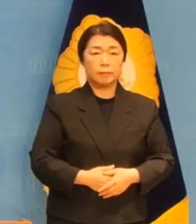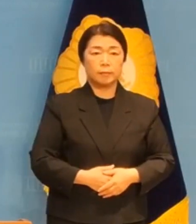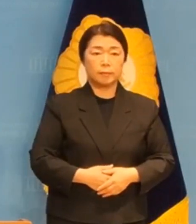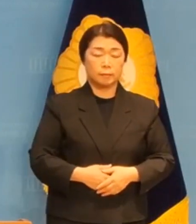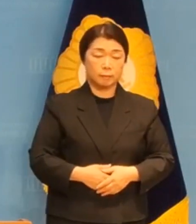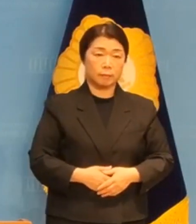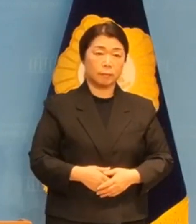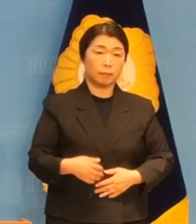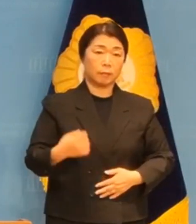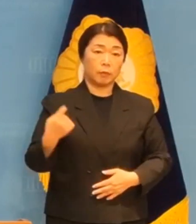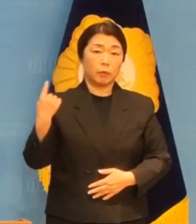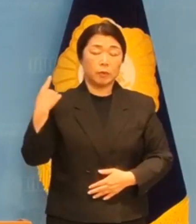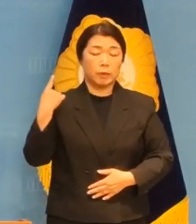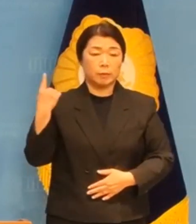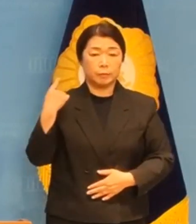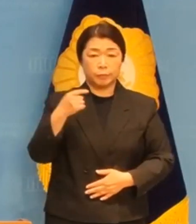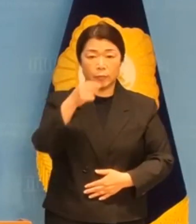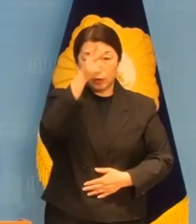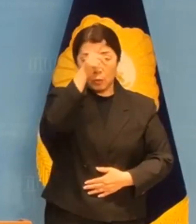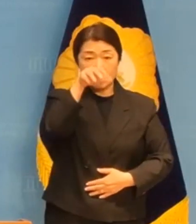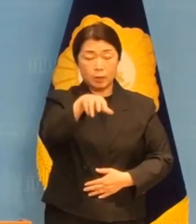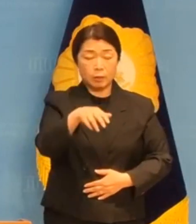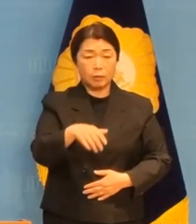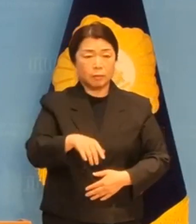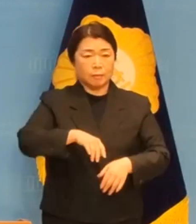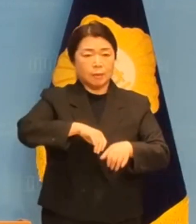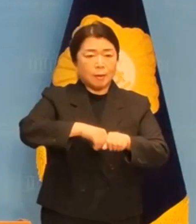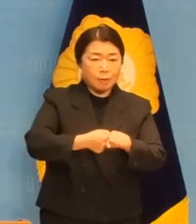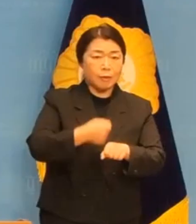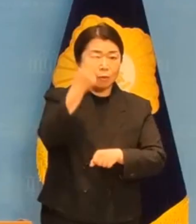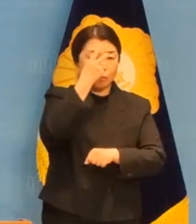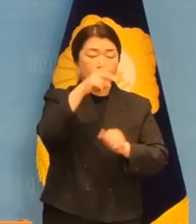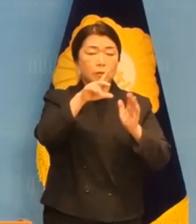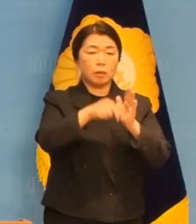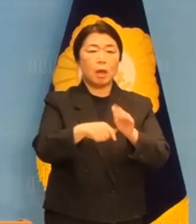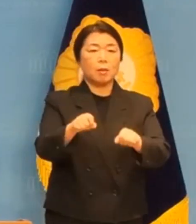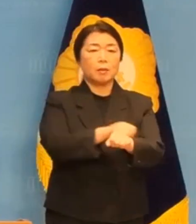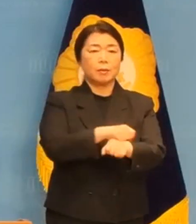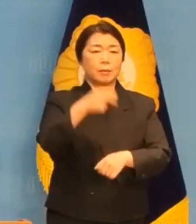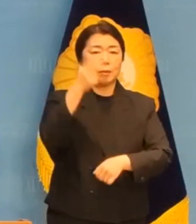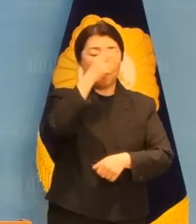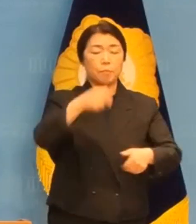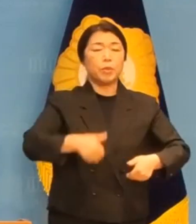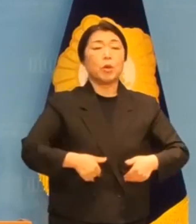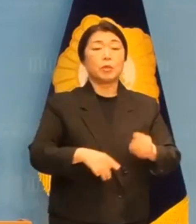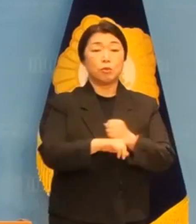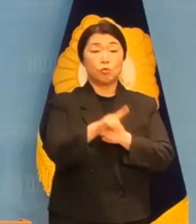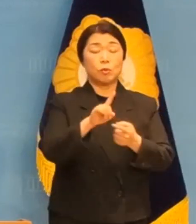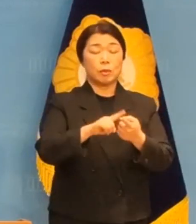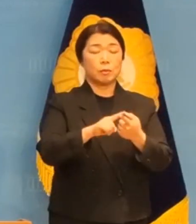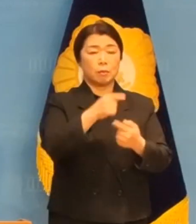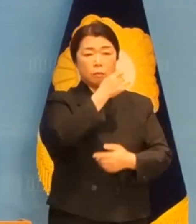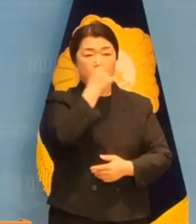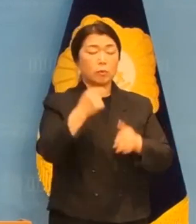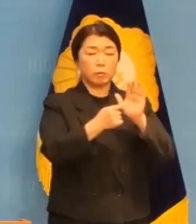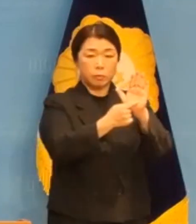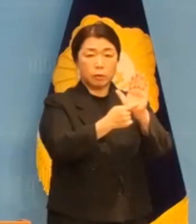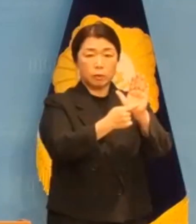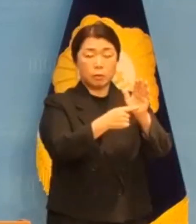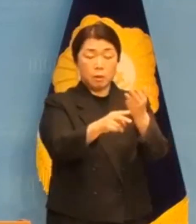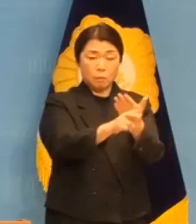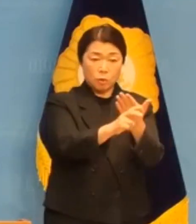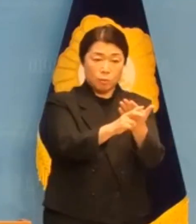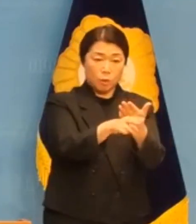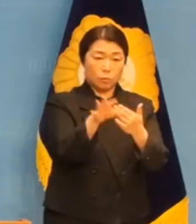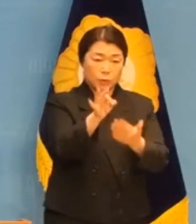어제 진행된 경찰의 강제 수사 과정은 왜 특검이 필요한지를 보여줍니다. 불법 자금